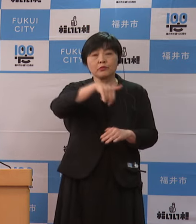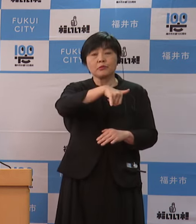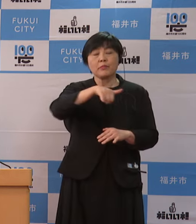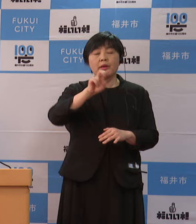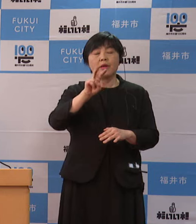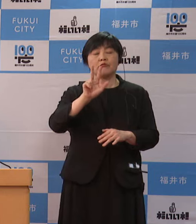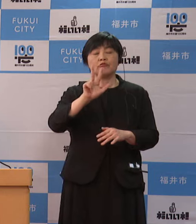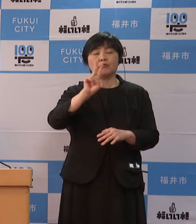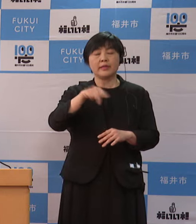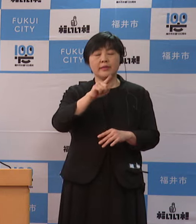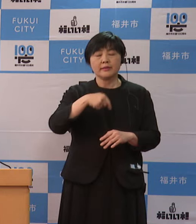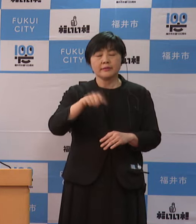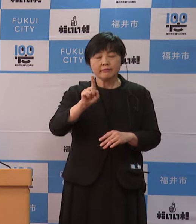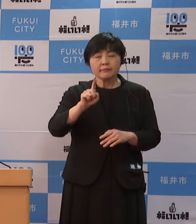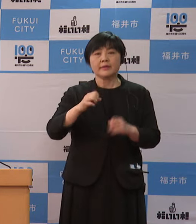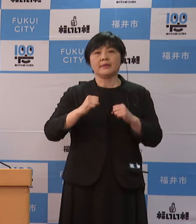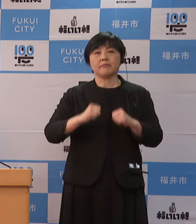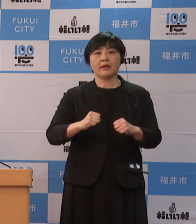大使と